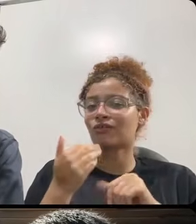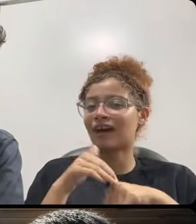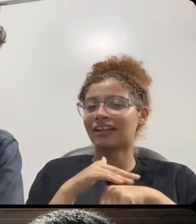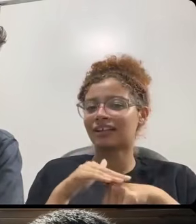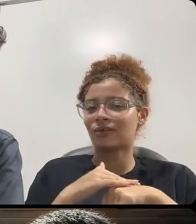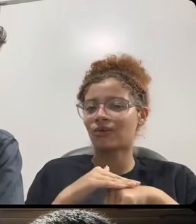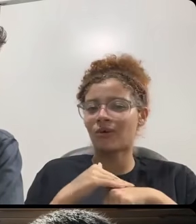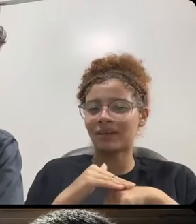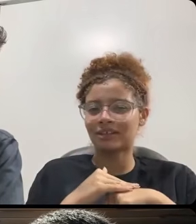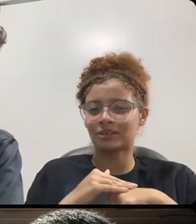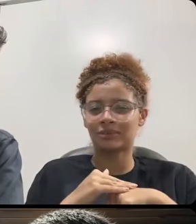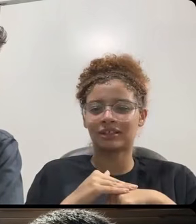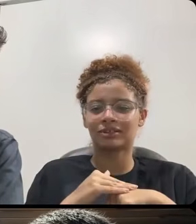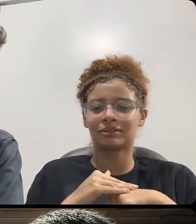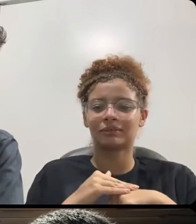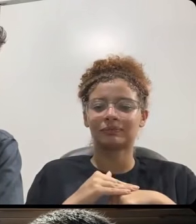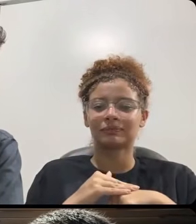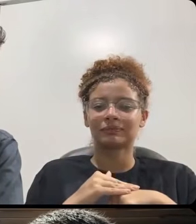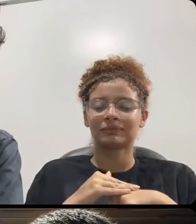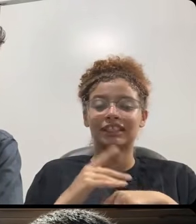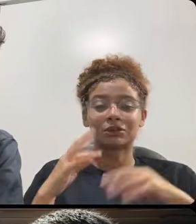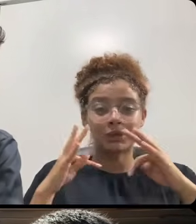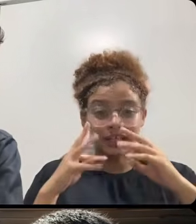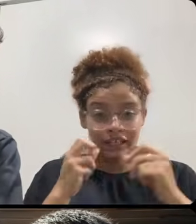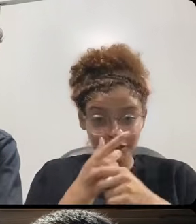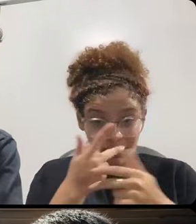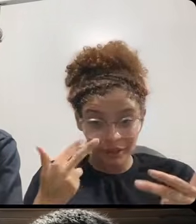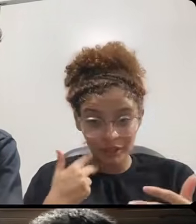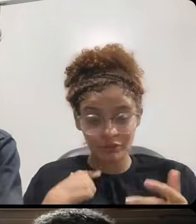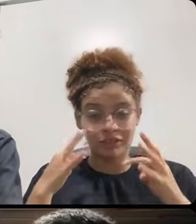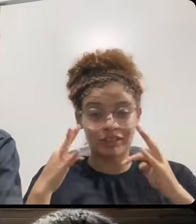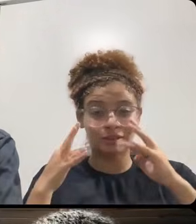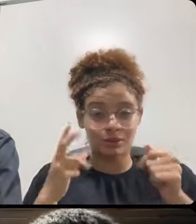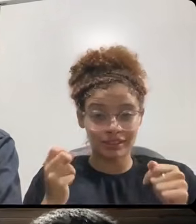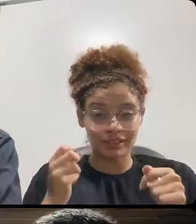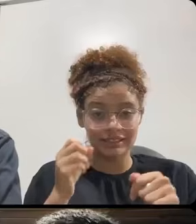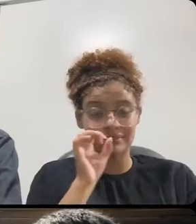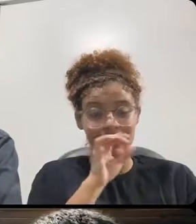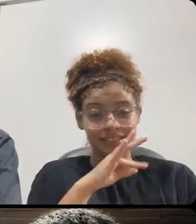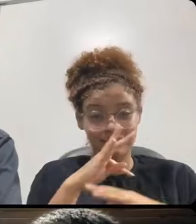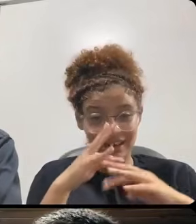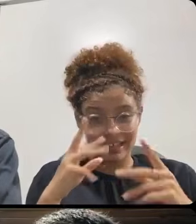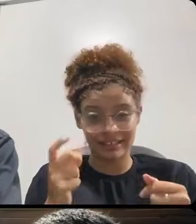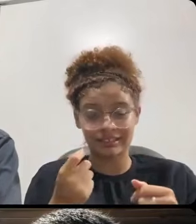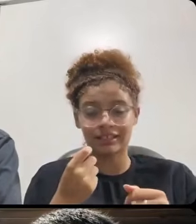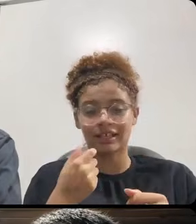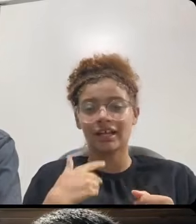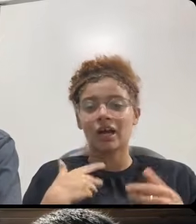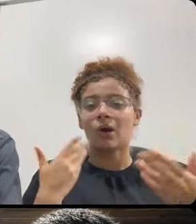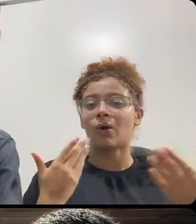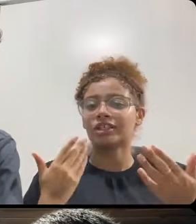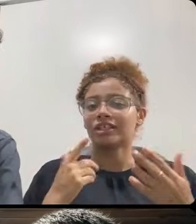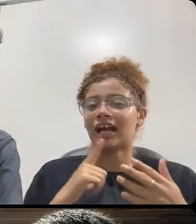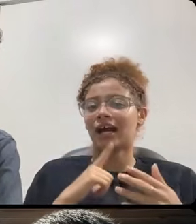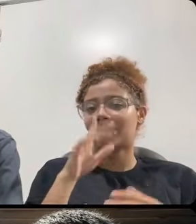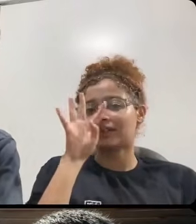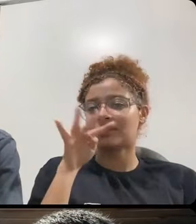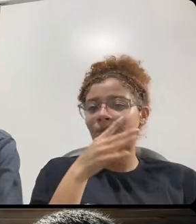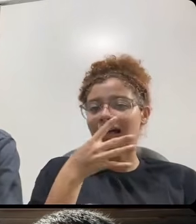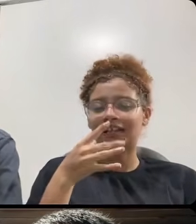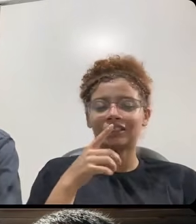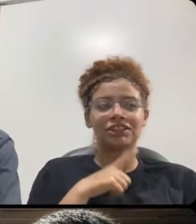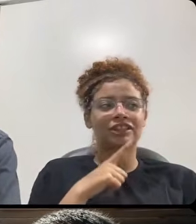igreja hoje não fala, não comenta sobre isso. Na sua grande maioria, não vou falar todas, mas várias. Hoje,